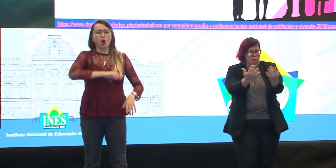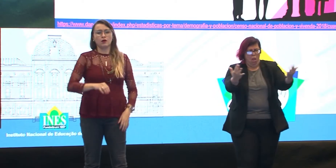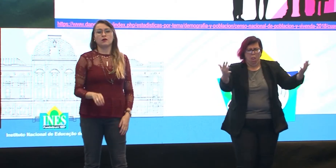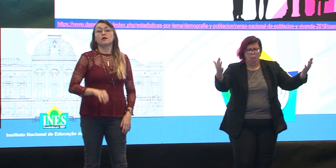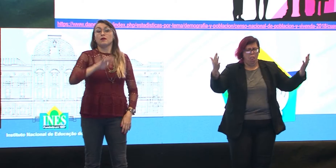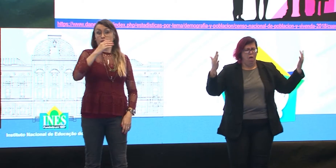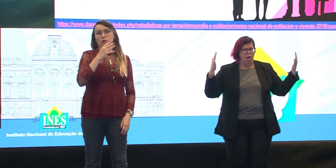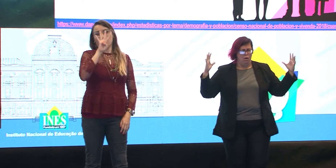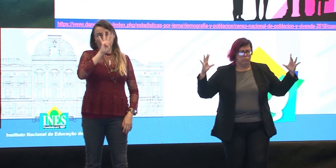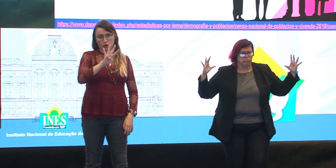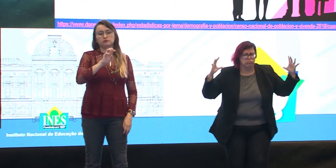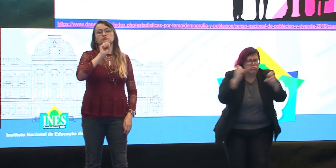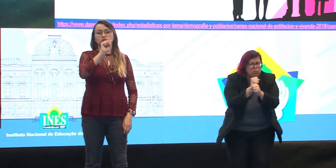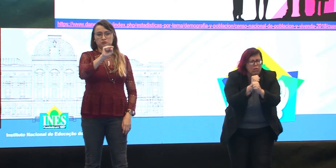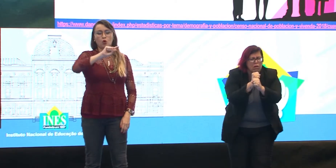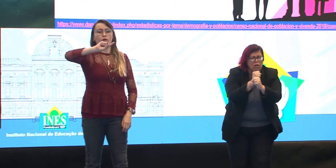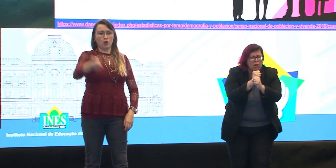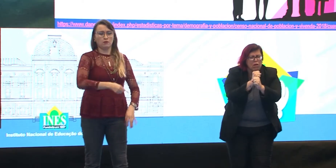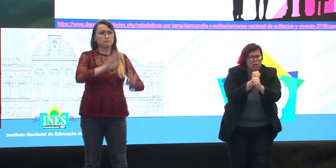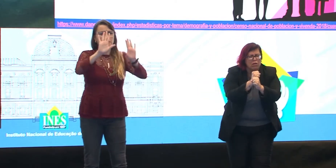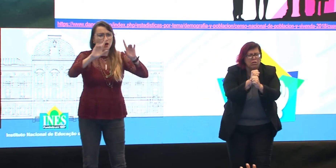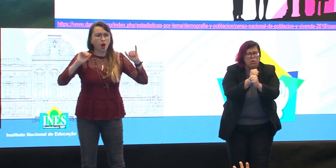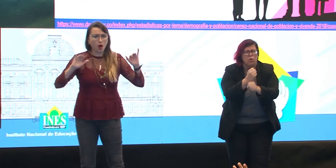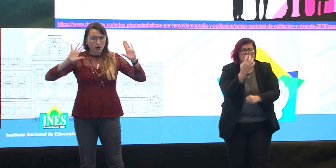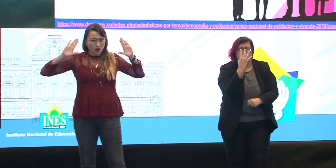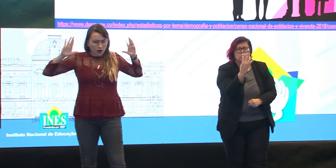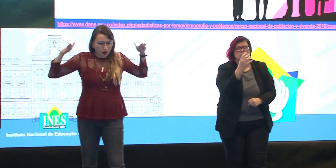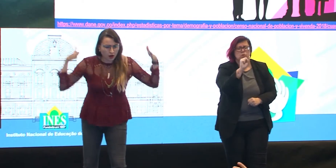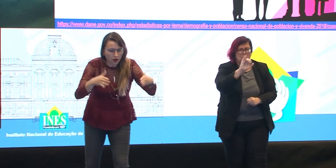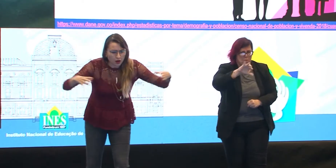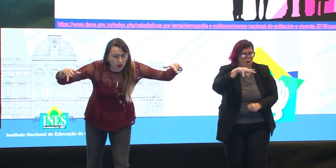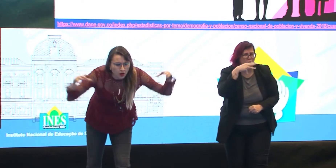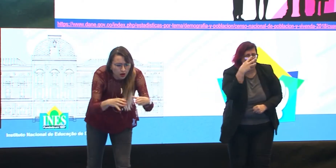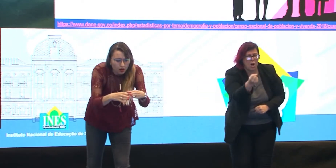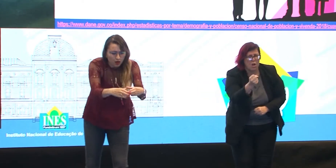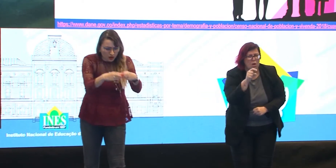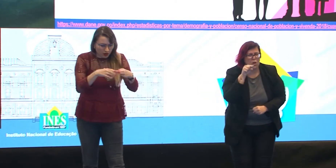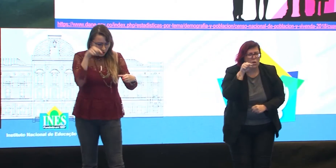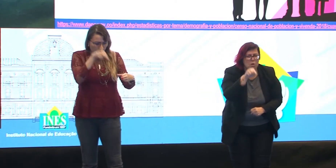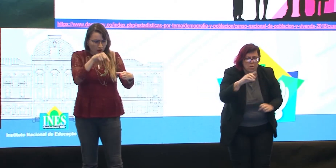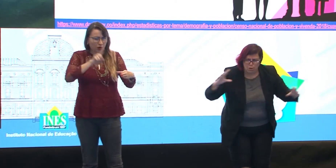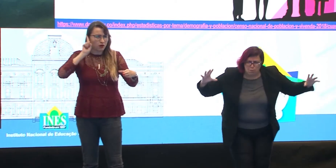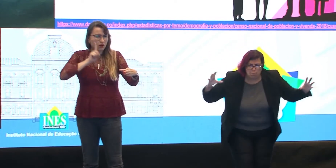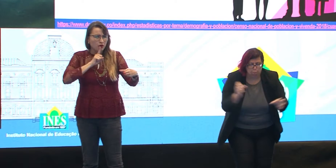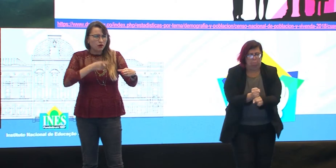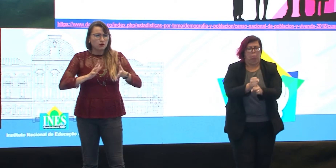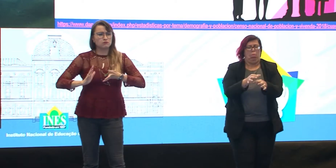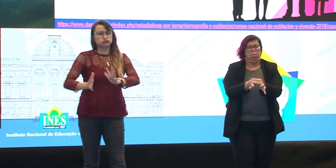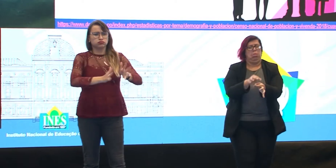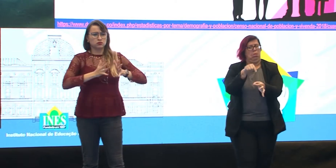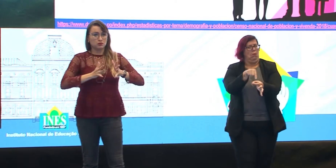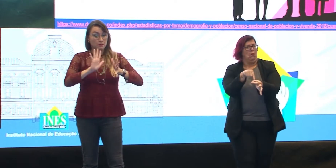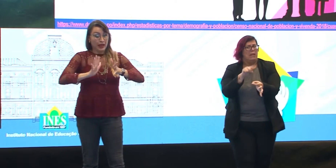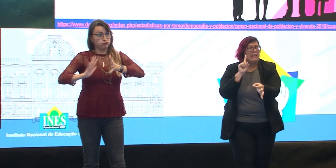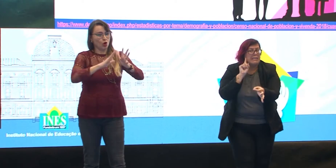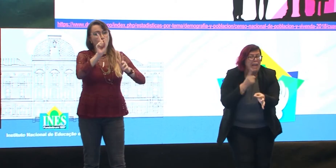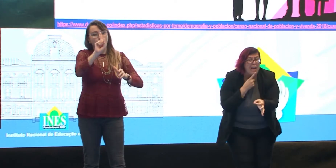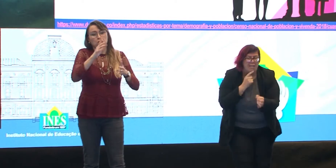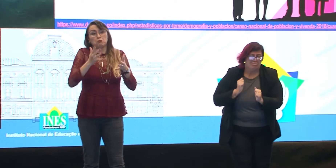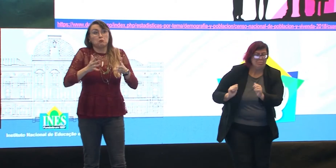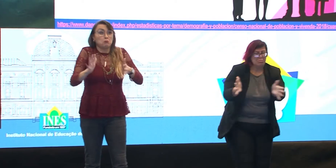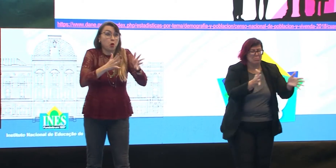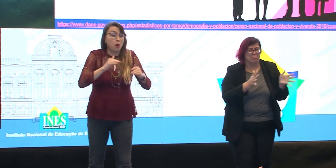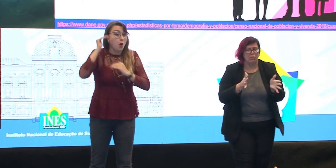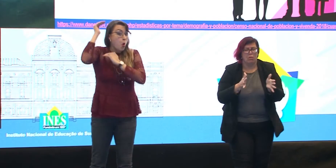E aí, pensando num recorte desses 48 milhões, olhando especificamente para as pessoas surdas, para os